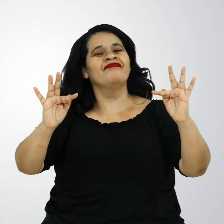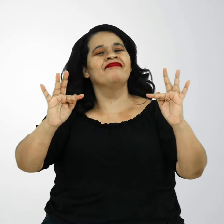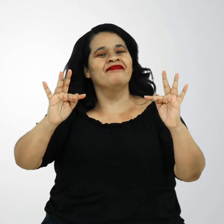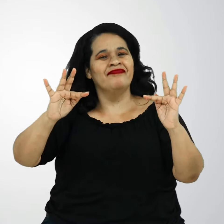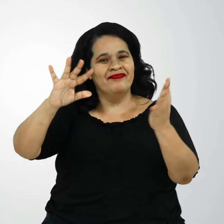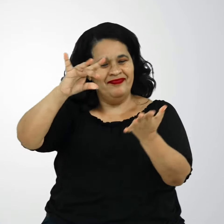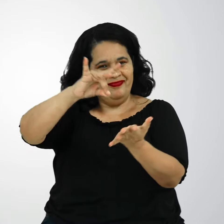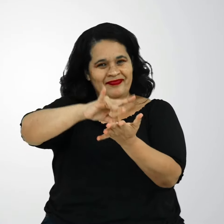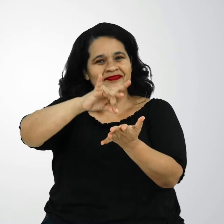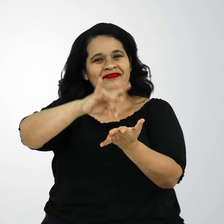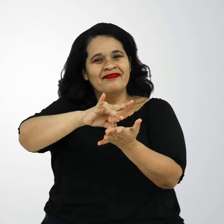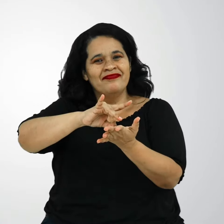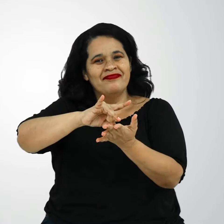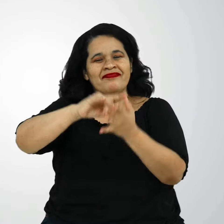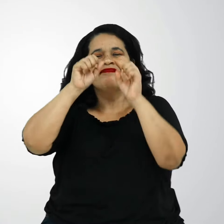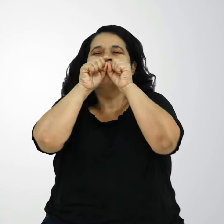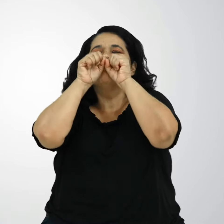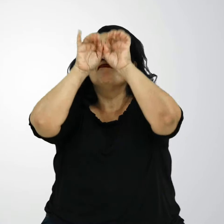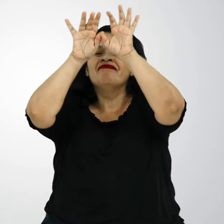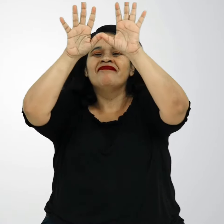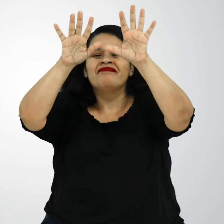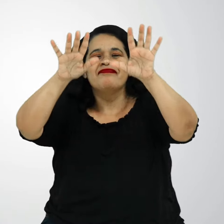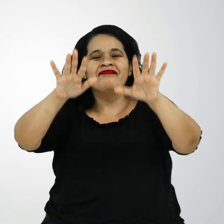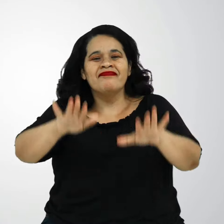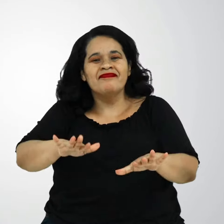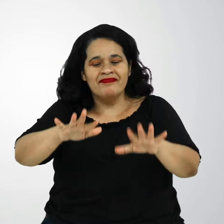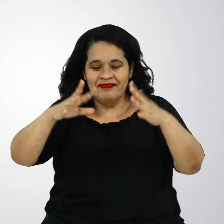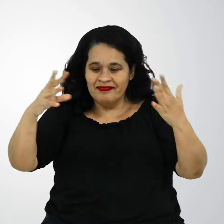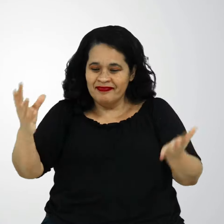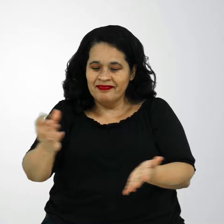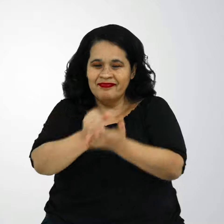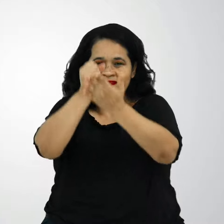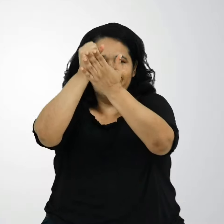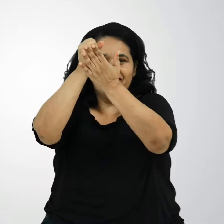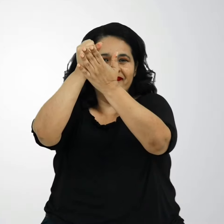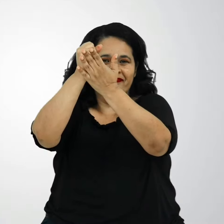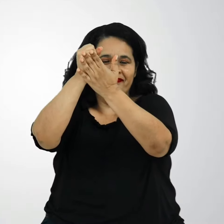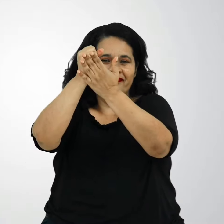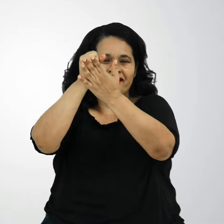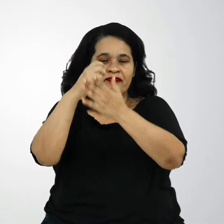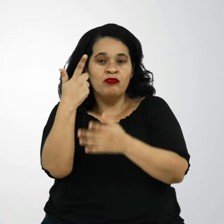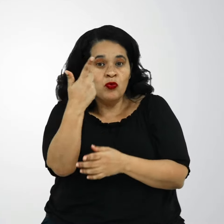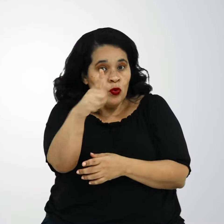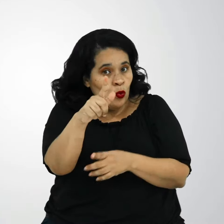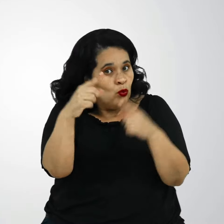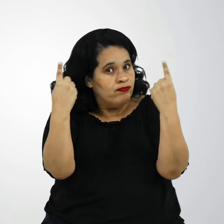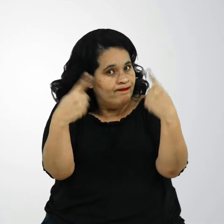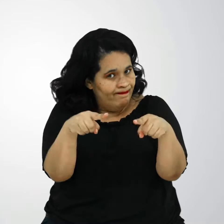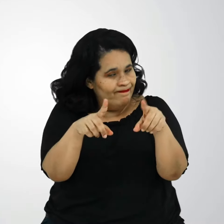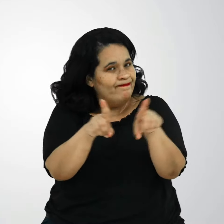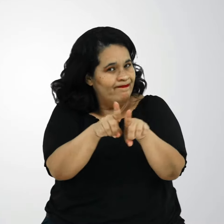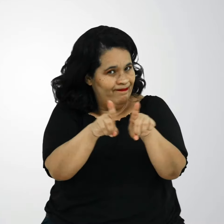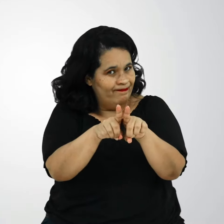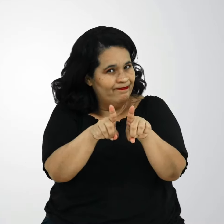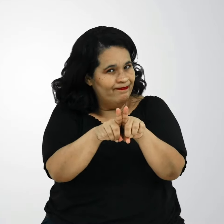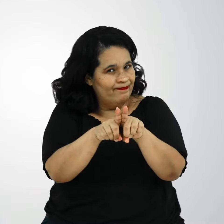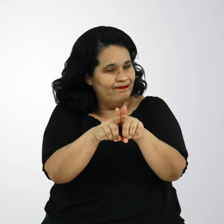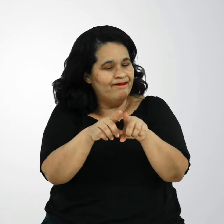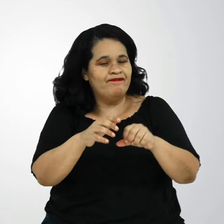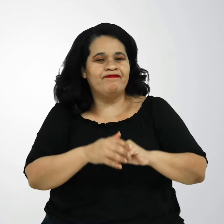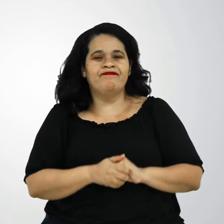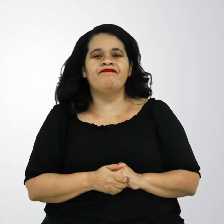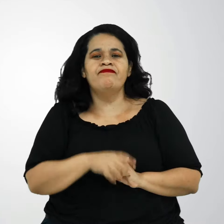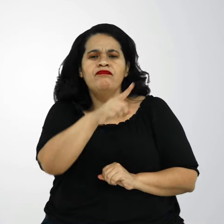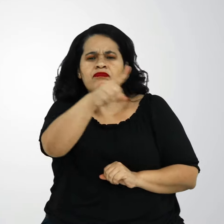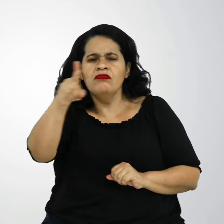da sua bênção, né, da sua salvação sobre a humanidade. O segundo desafio que eu queria deixar para você é, se